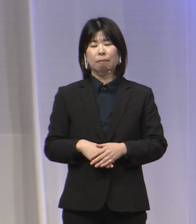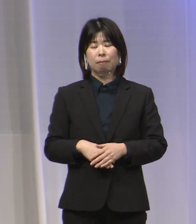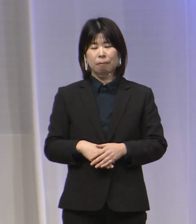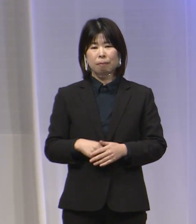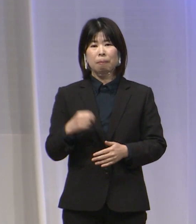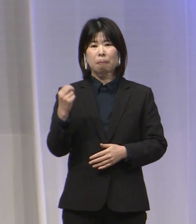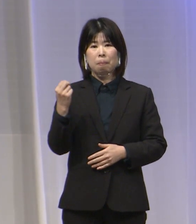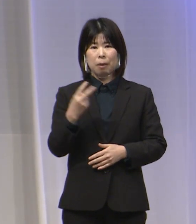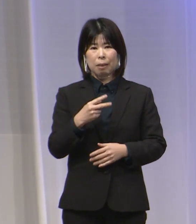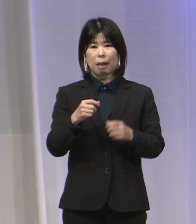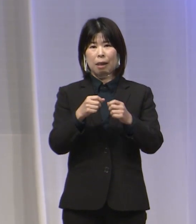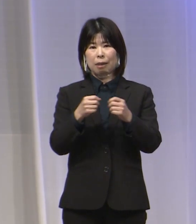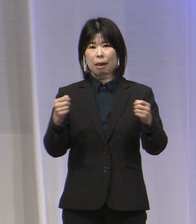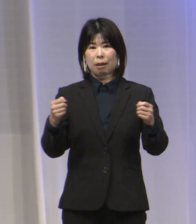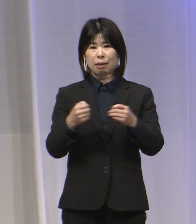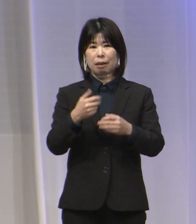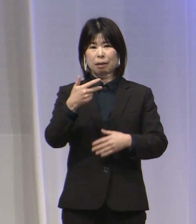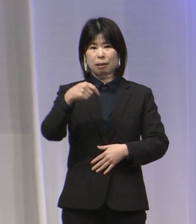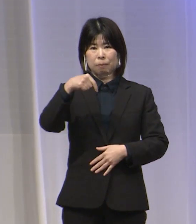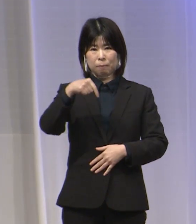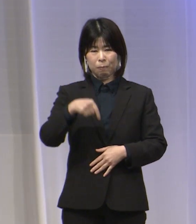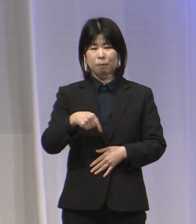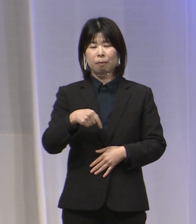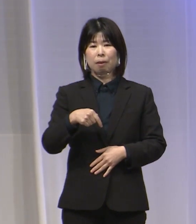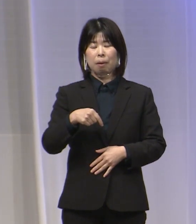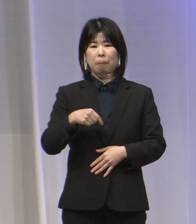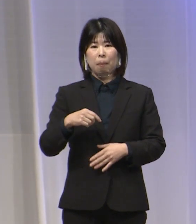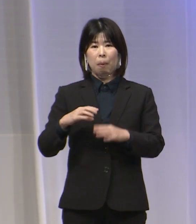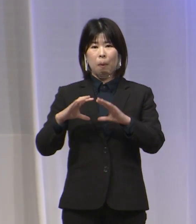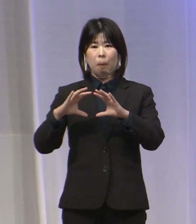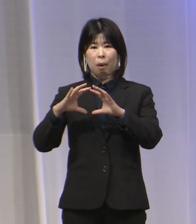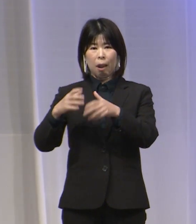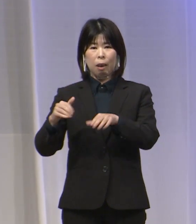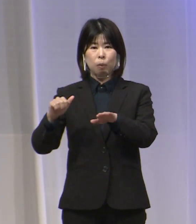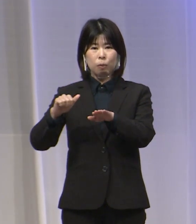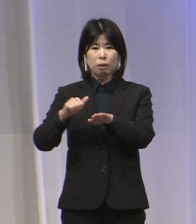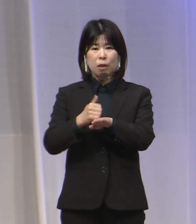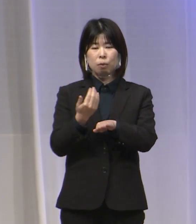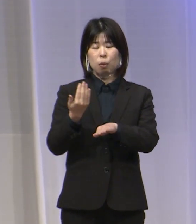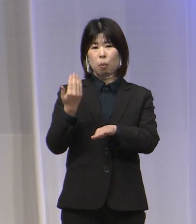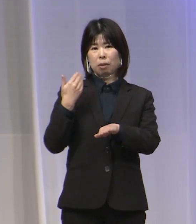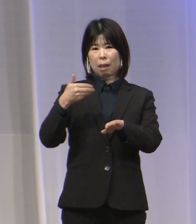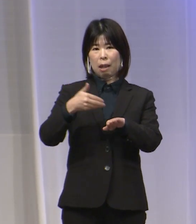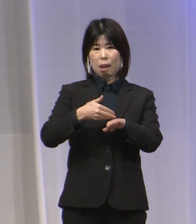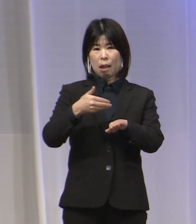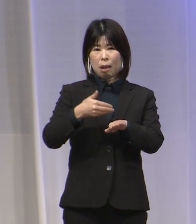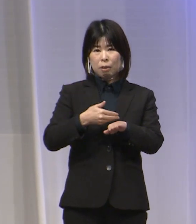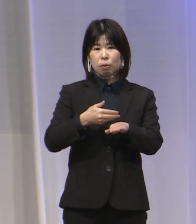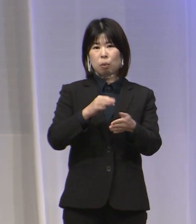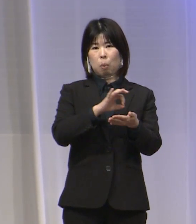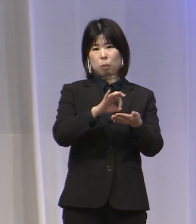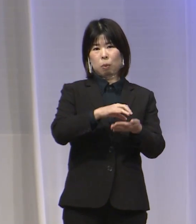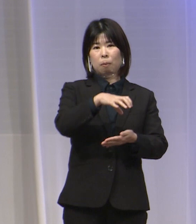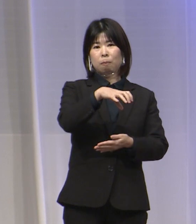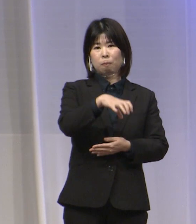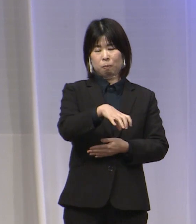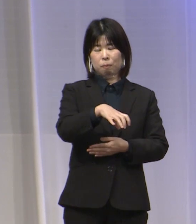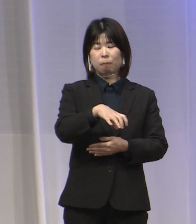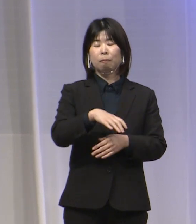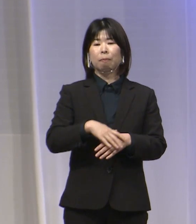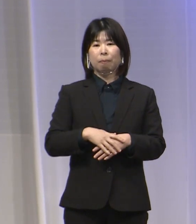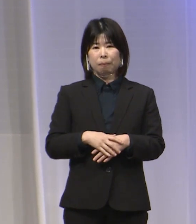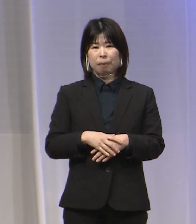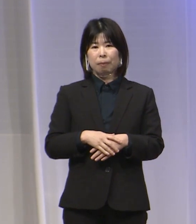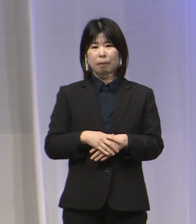また長崎市においても海外選手の頭前キャンプつとしての使用や何より